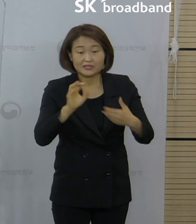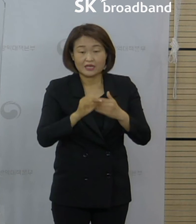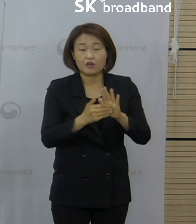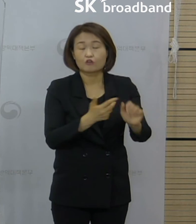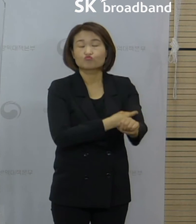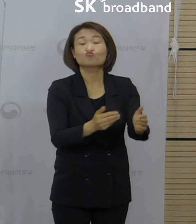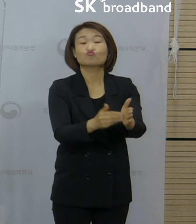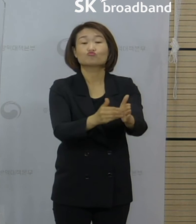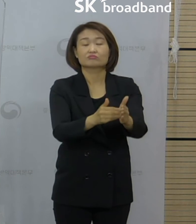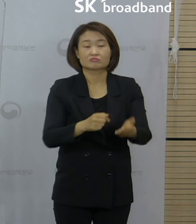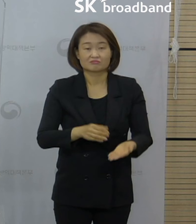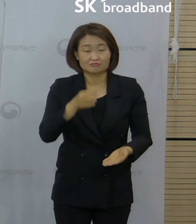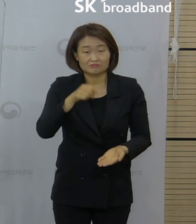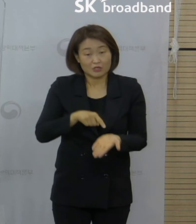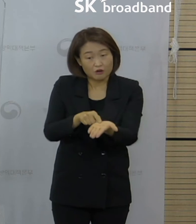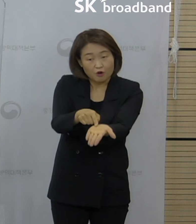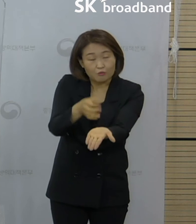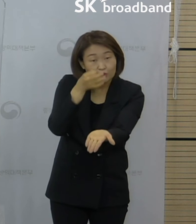이제 격리라든지